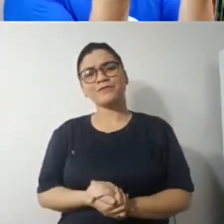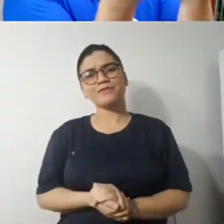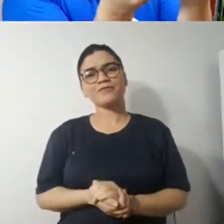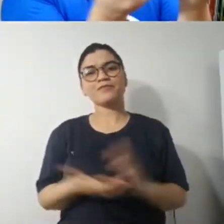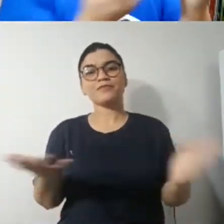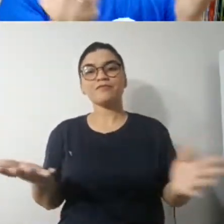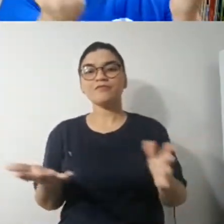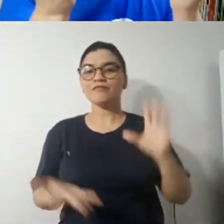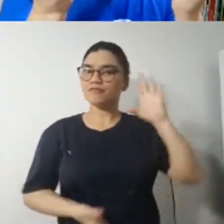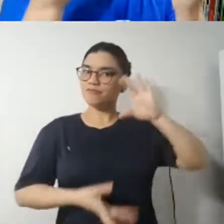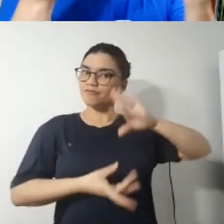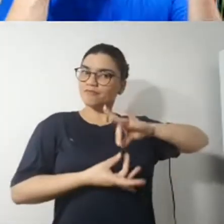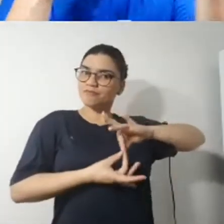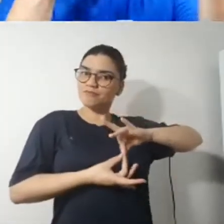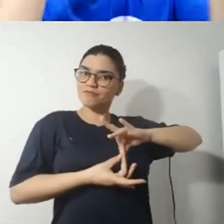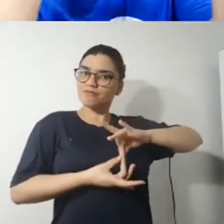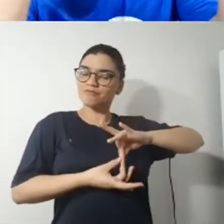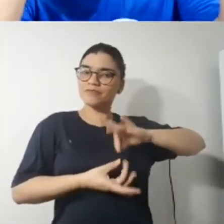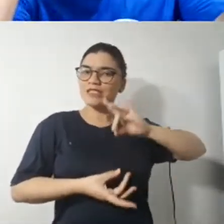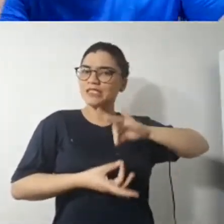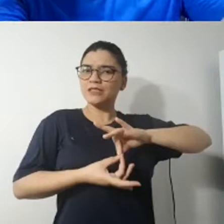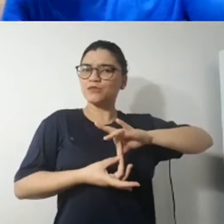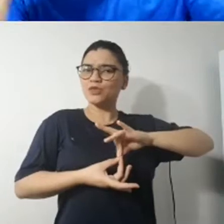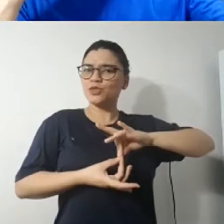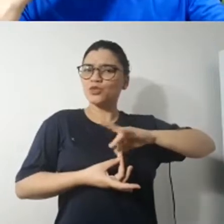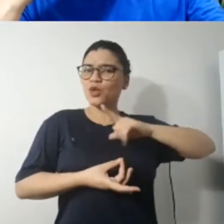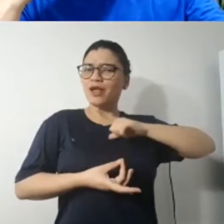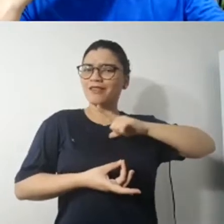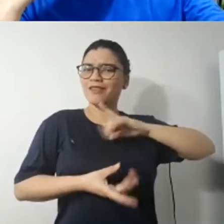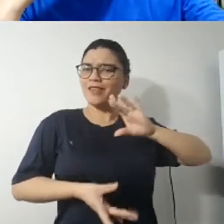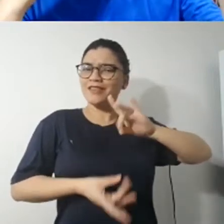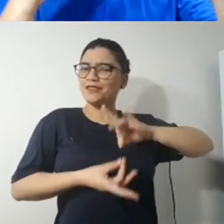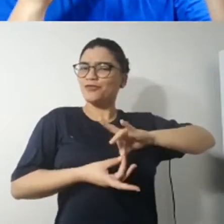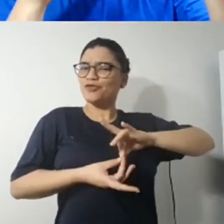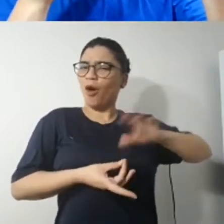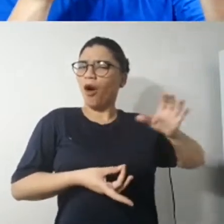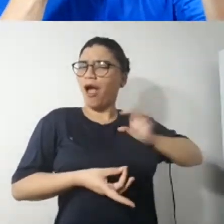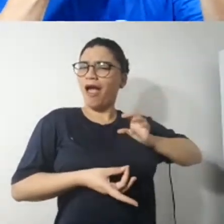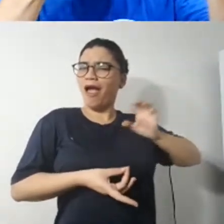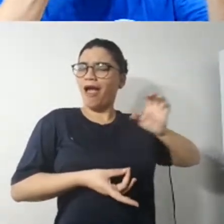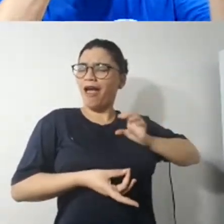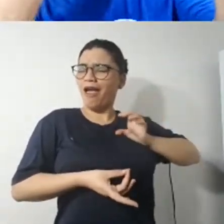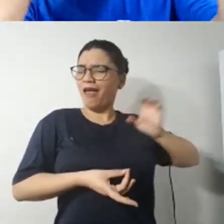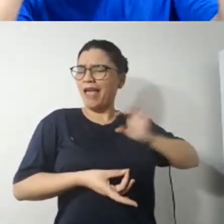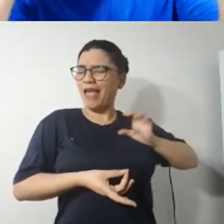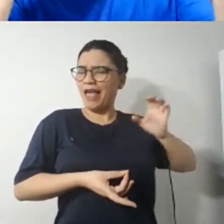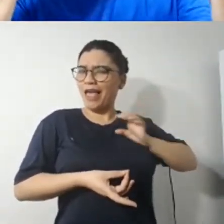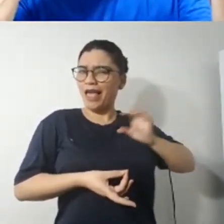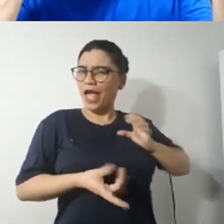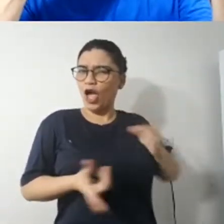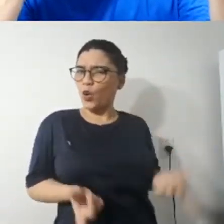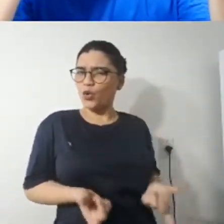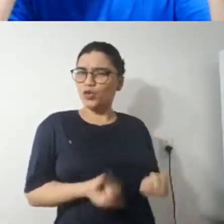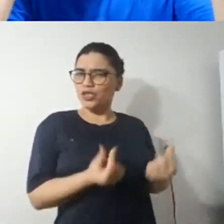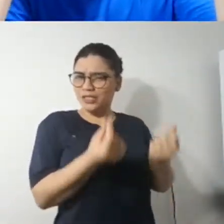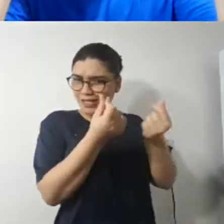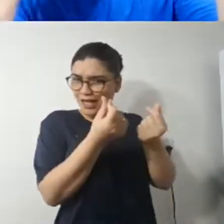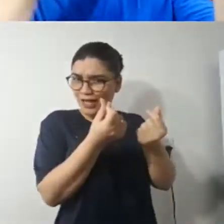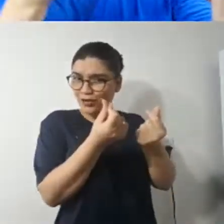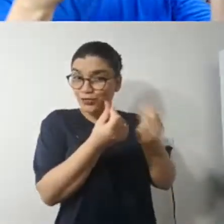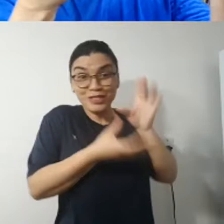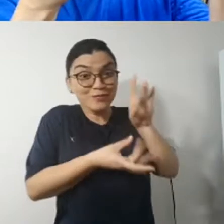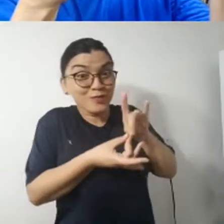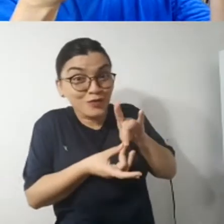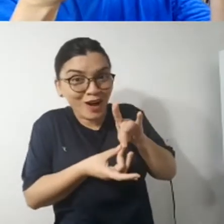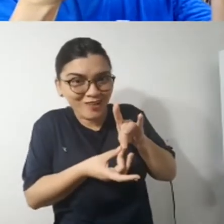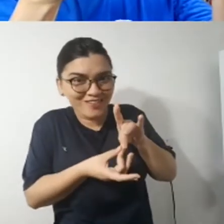Espiritualmente, você tem tanto dinheiro espiritual, você tem tanta moeda espiritual, de bênçãos